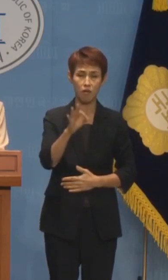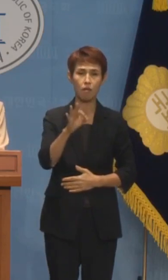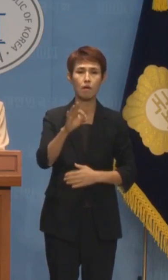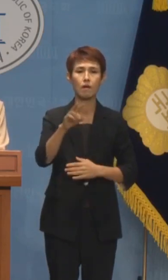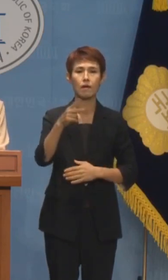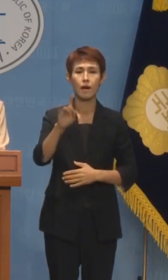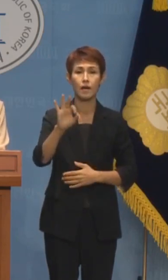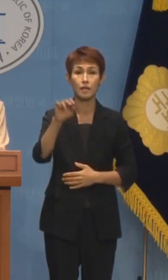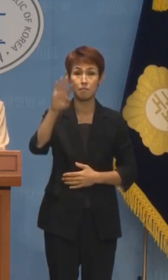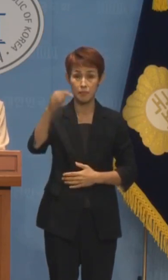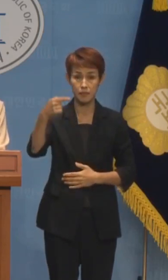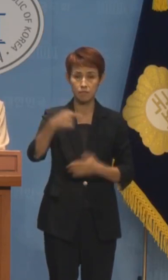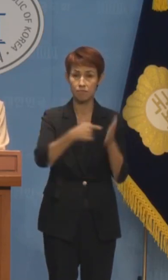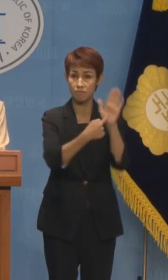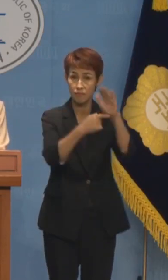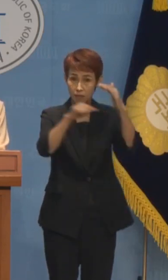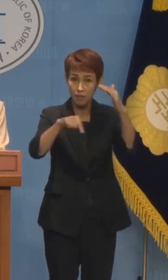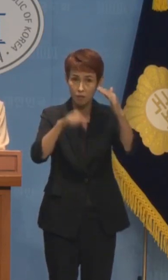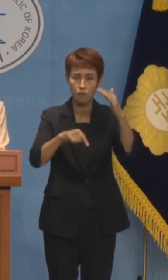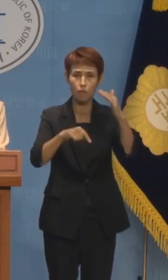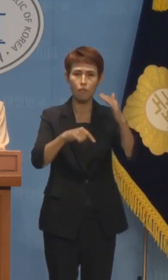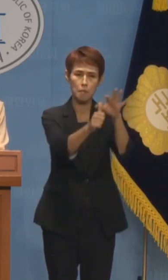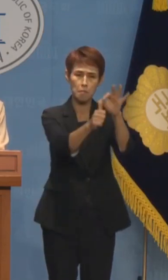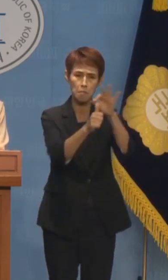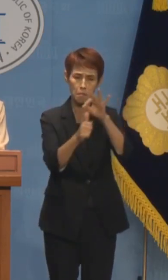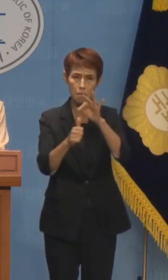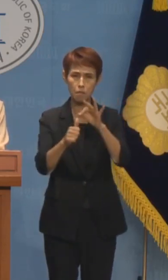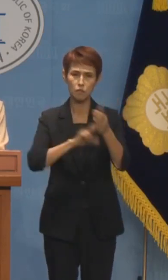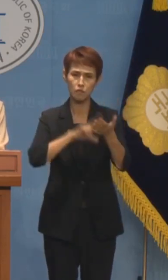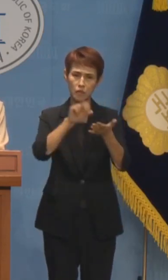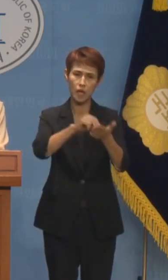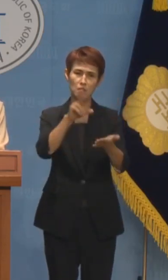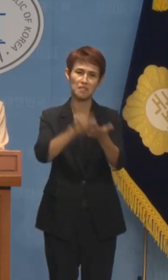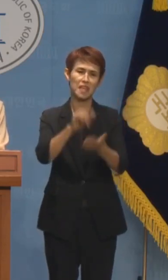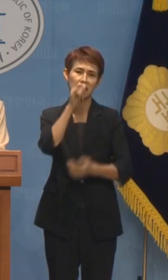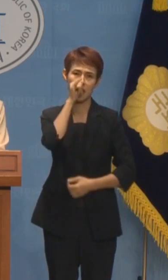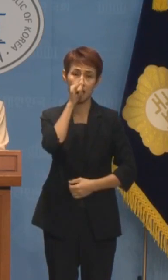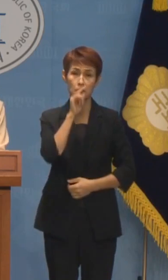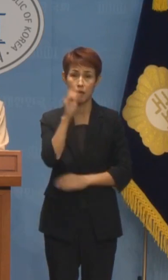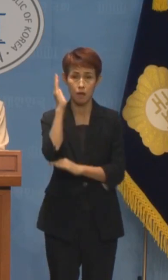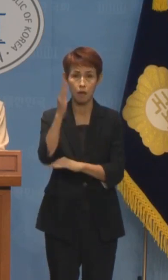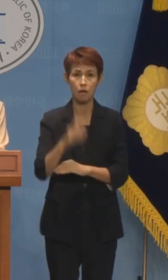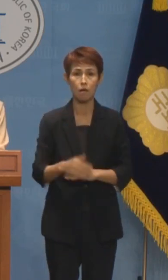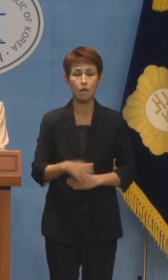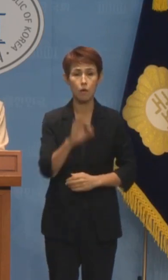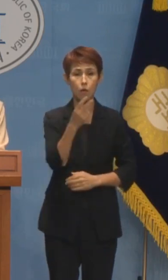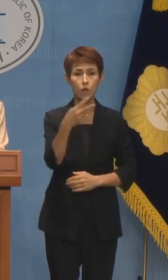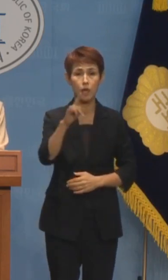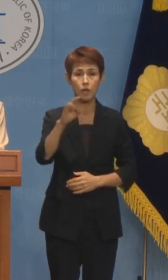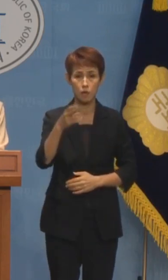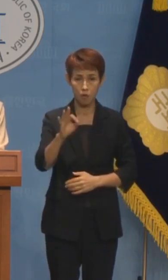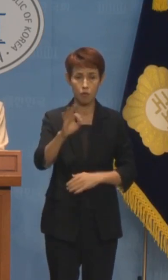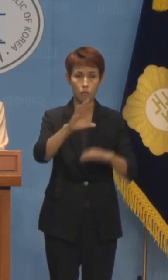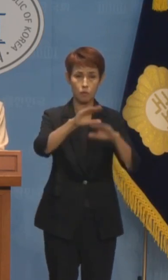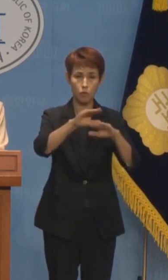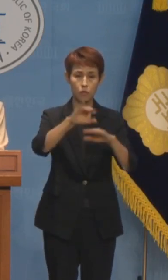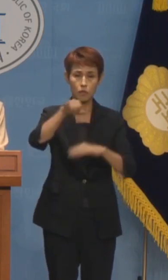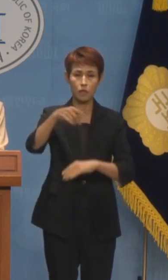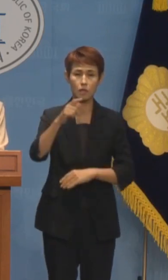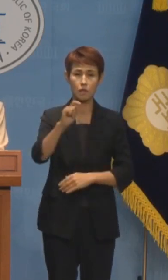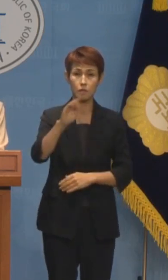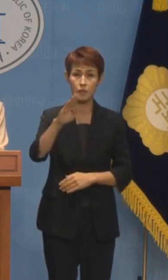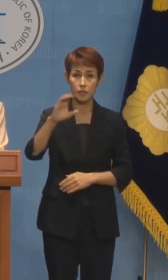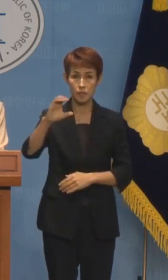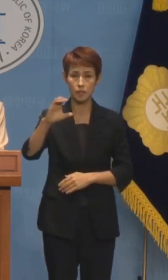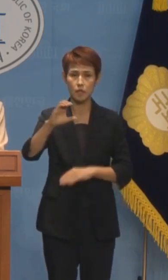성명에서 패널 구성과 주제 선정의 편파성을 주 향후에도 5대영 라이브를 비롯한 JTBC 시사 보도